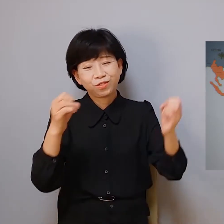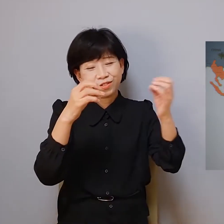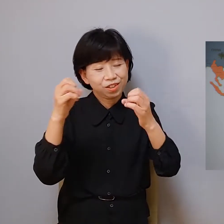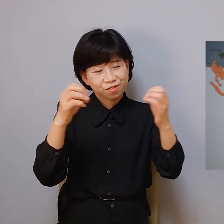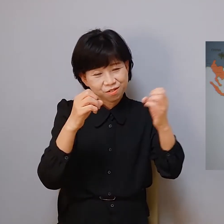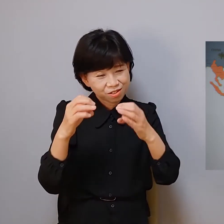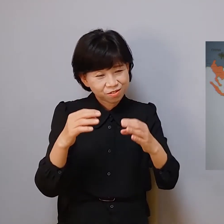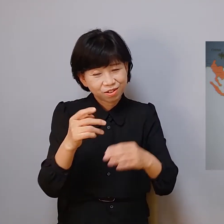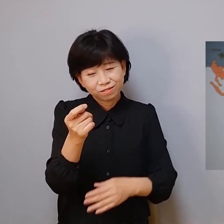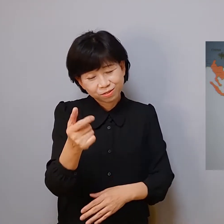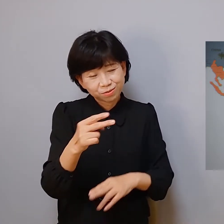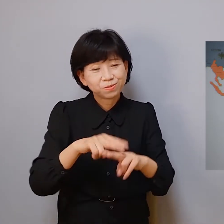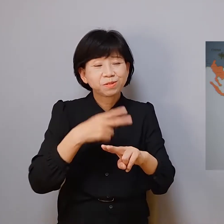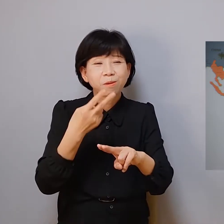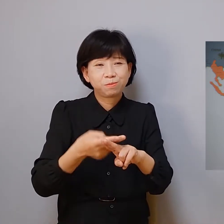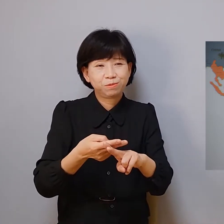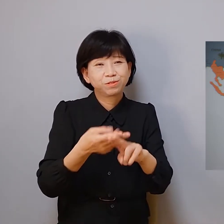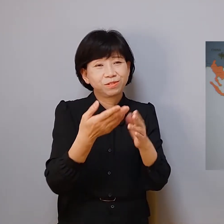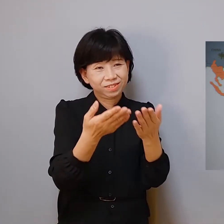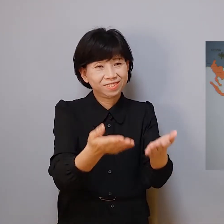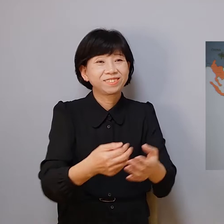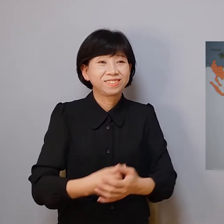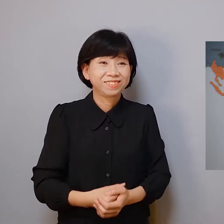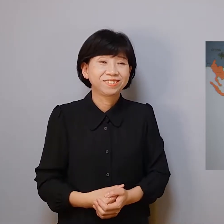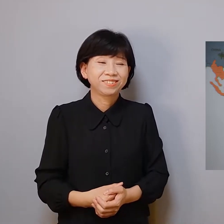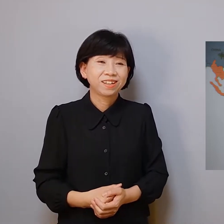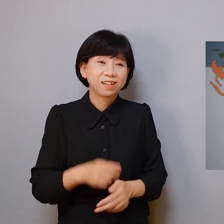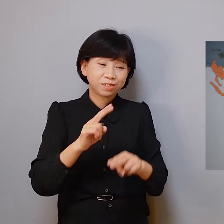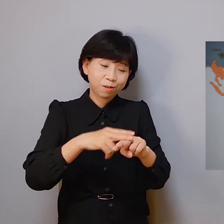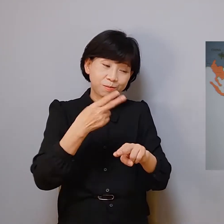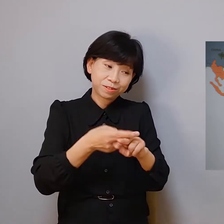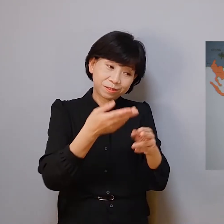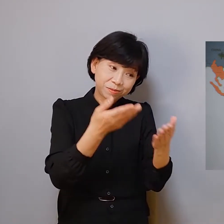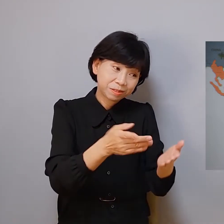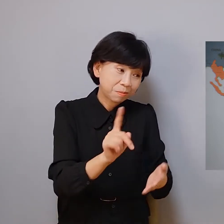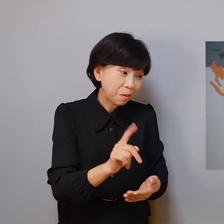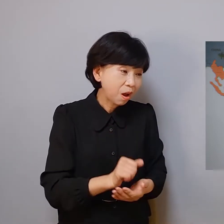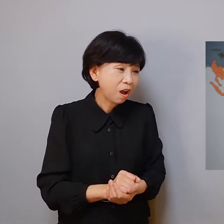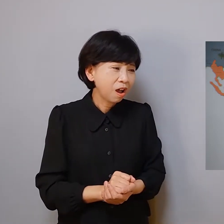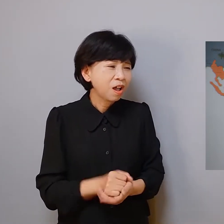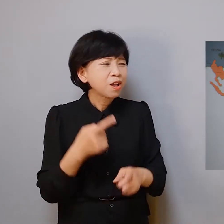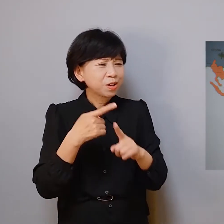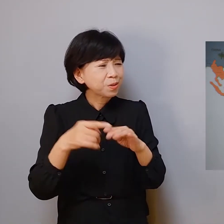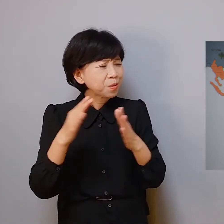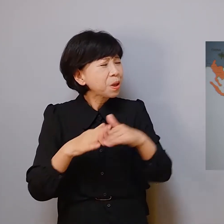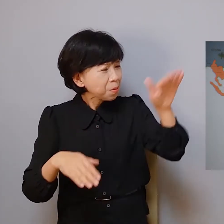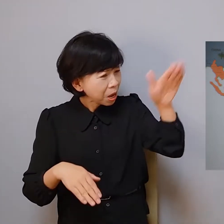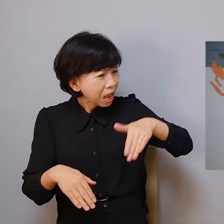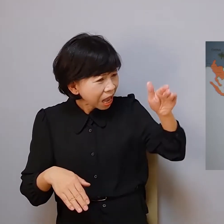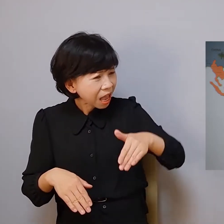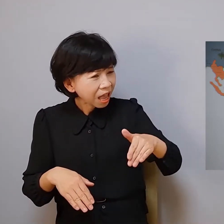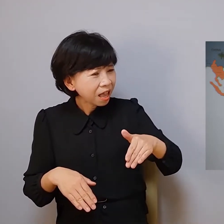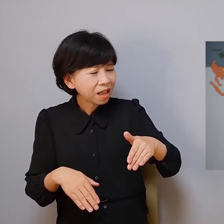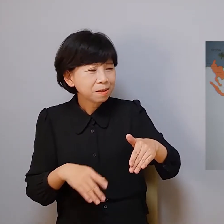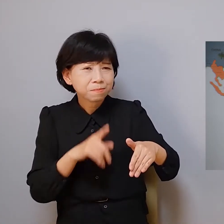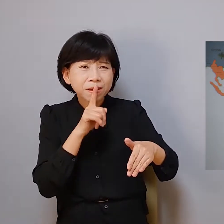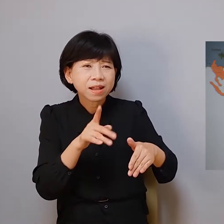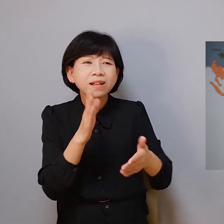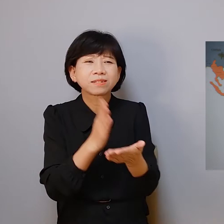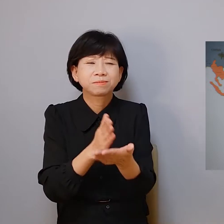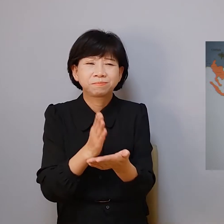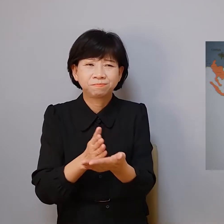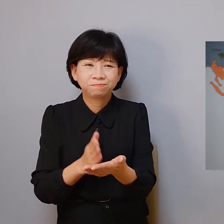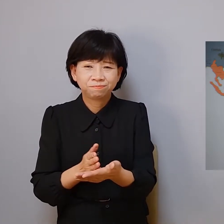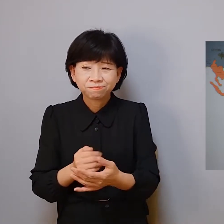나누시고 작은 선물도 드리는 거죠. 그 선물 드리면서 교회 꼭 오세요 이렇게 말하시는 건 아닙니다. 그냥